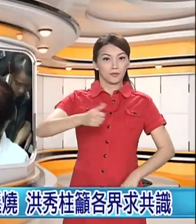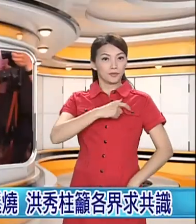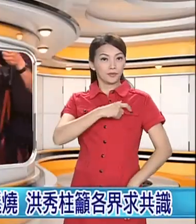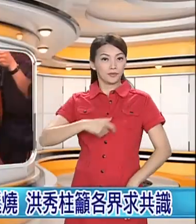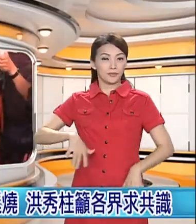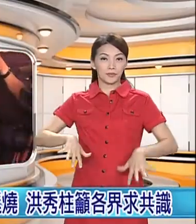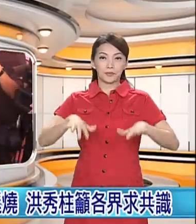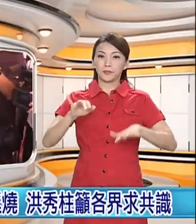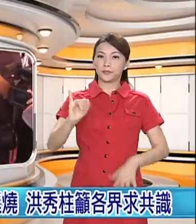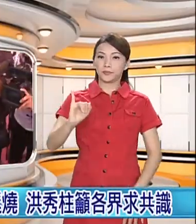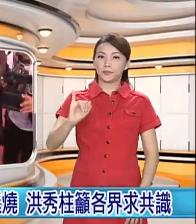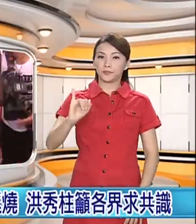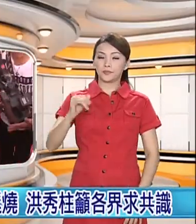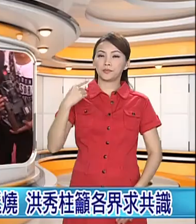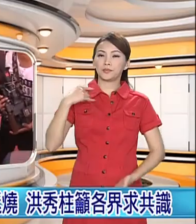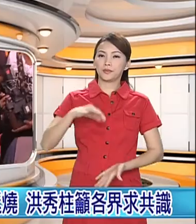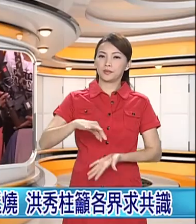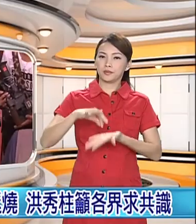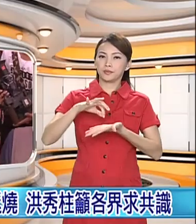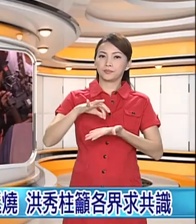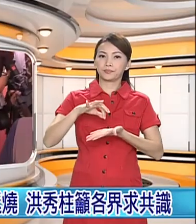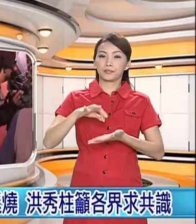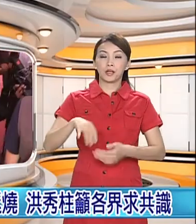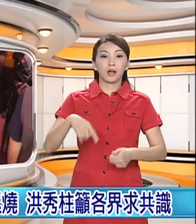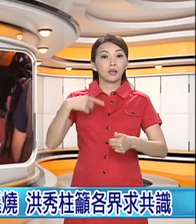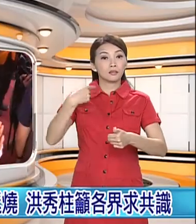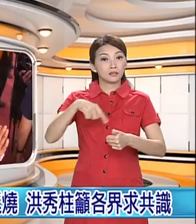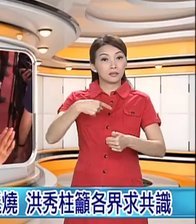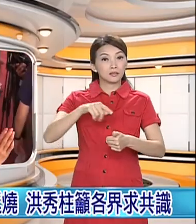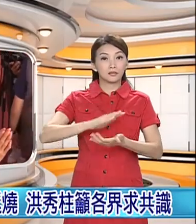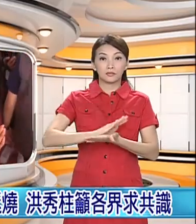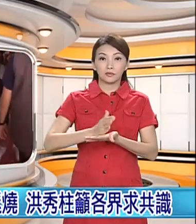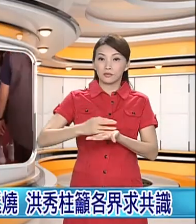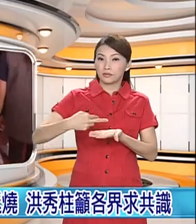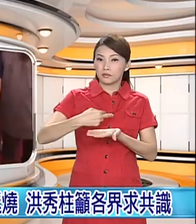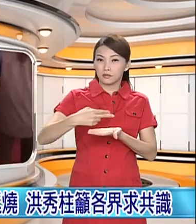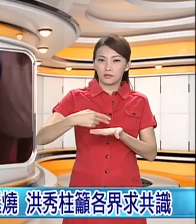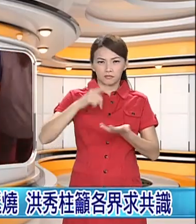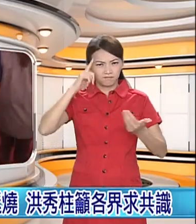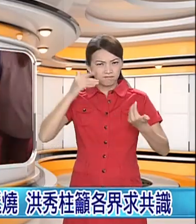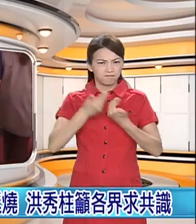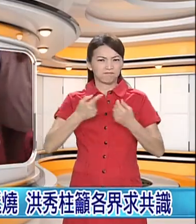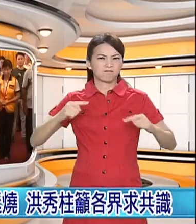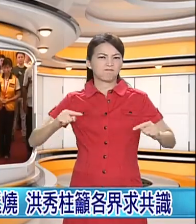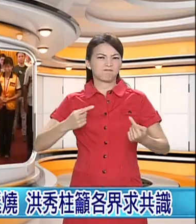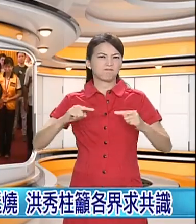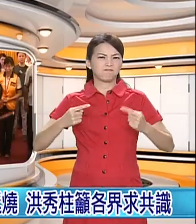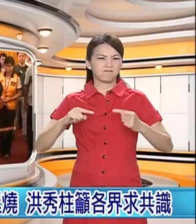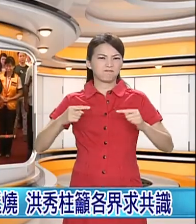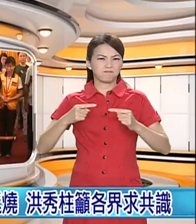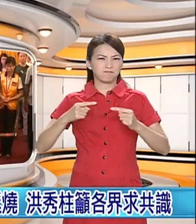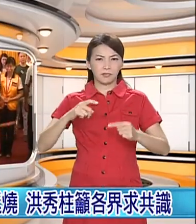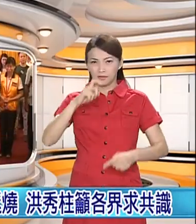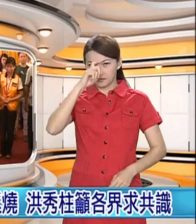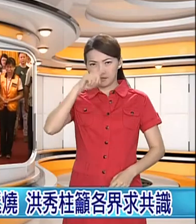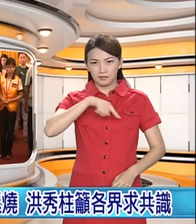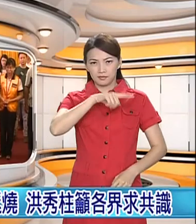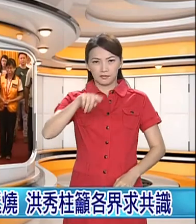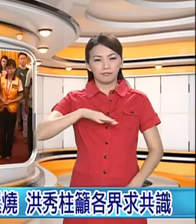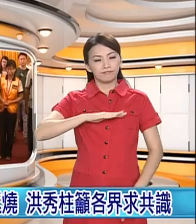人洪秀柱昨天呼吁各界冷静讨论课纲争议，寻求共识。